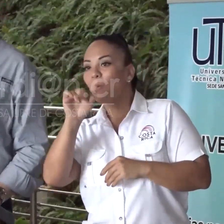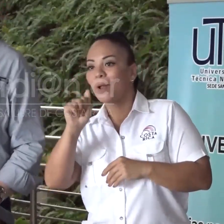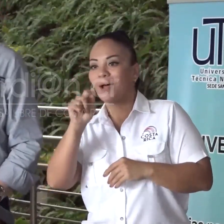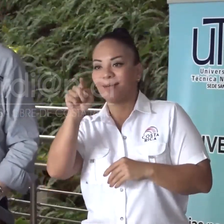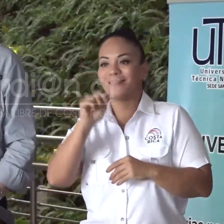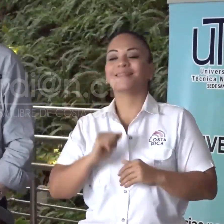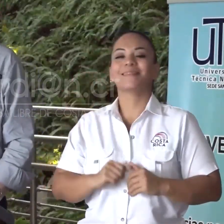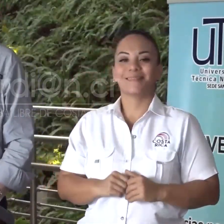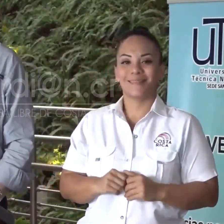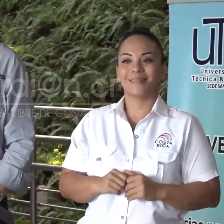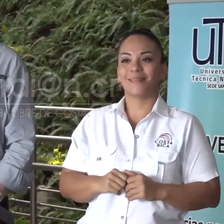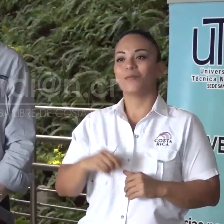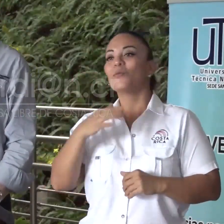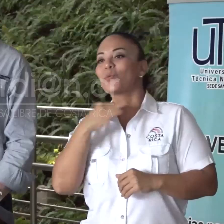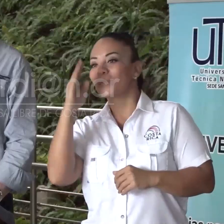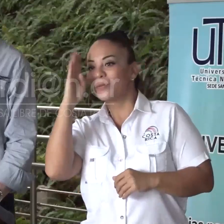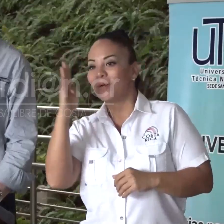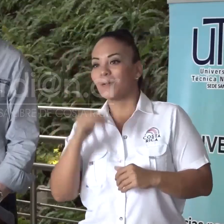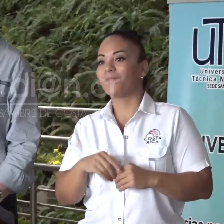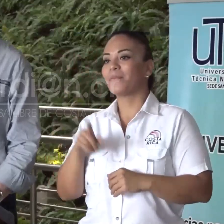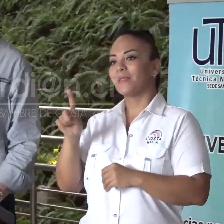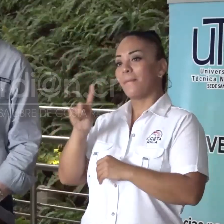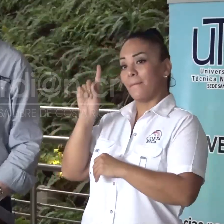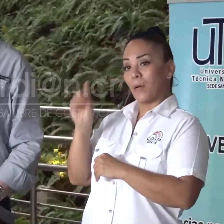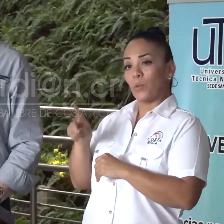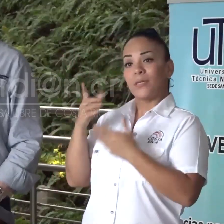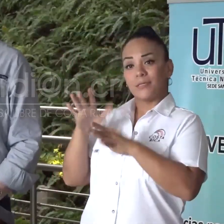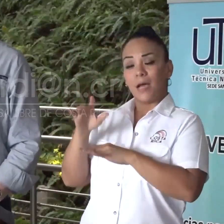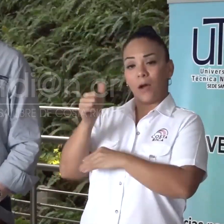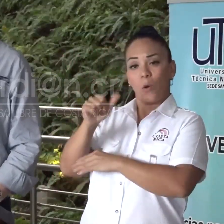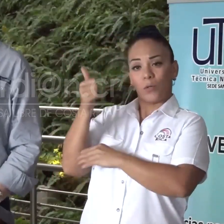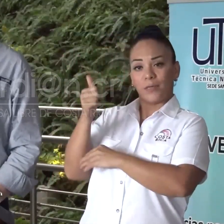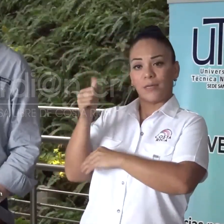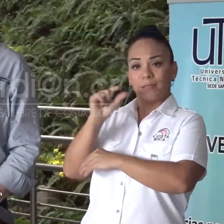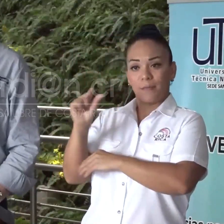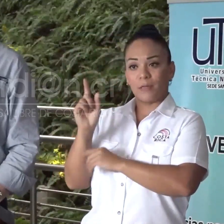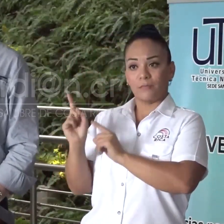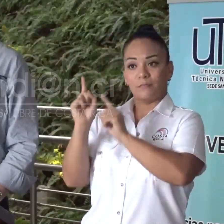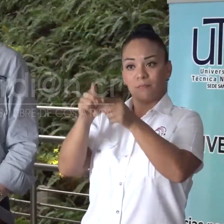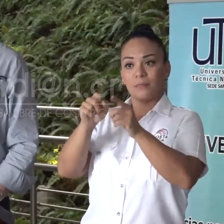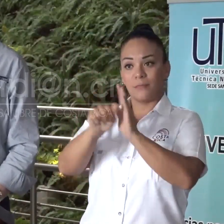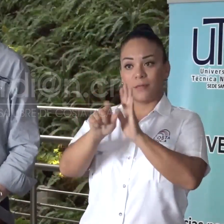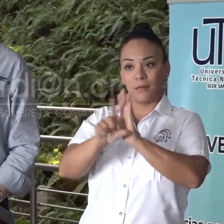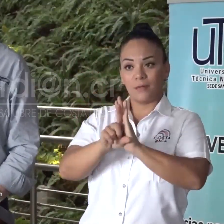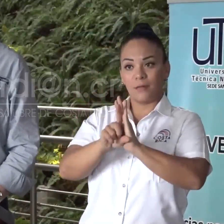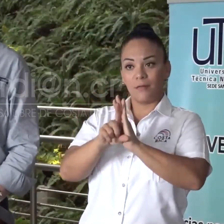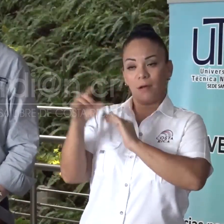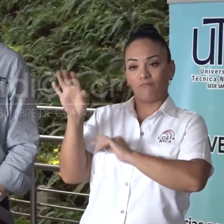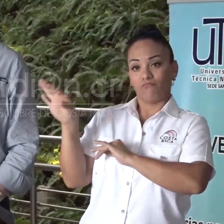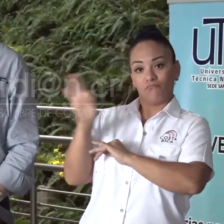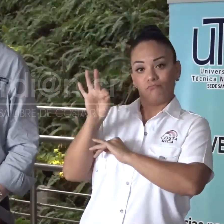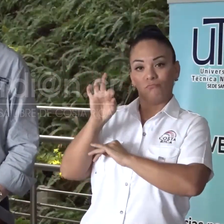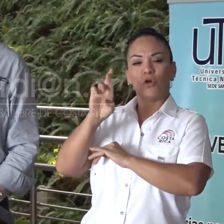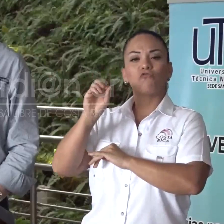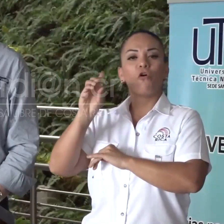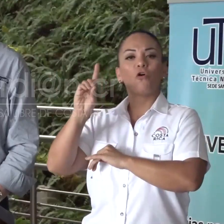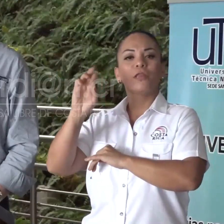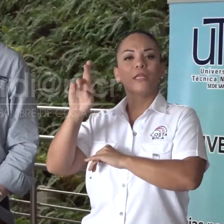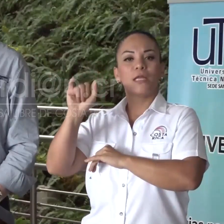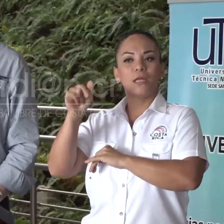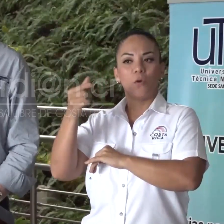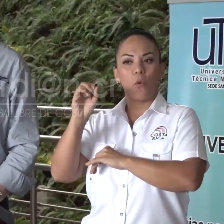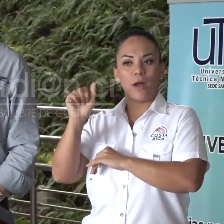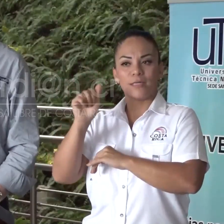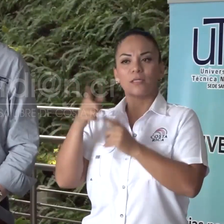está. Don Rodrigo, bueno, usted ya confirmó que la otra semana va a la Asamblea Legislativa tras la invitación de don Rodrigo Arias. ¿Cómo recibe usted